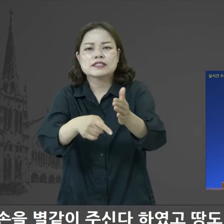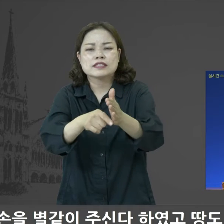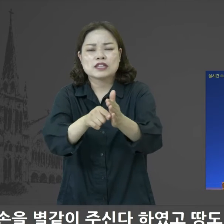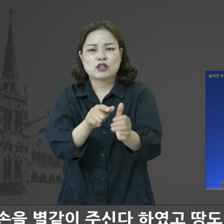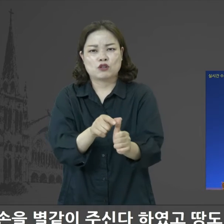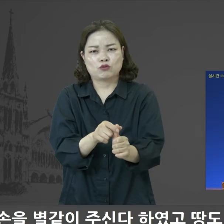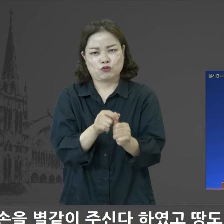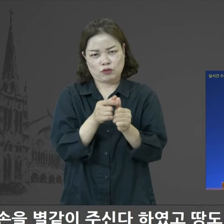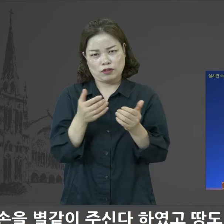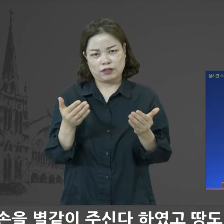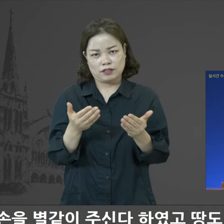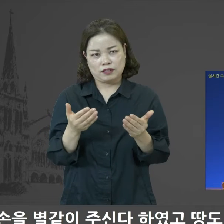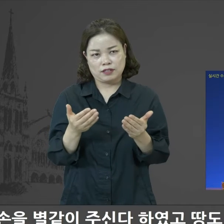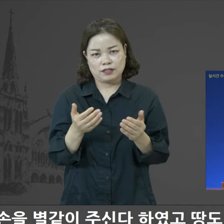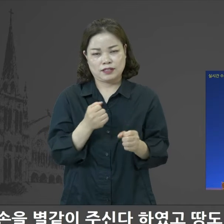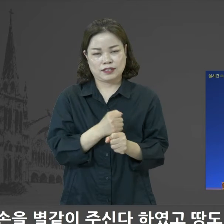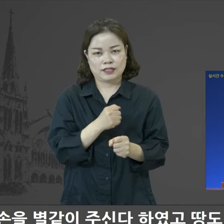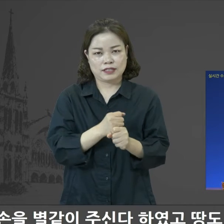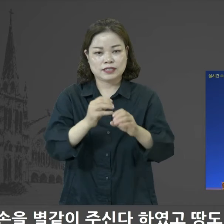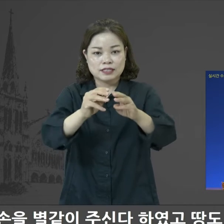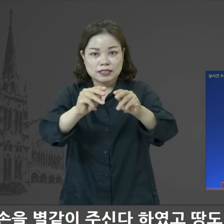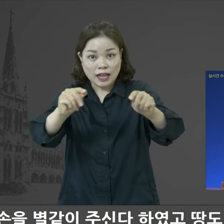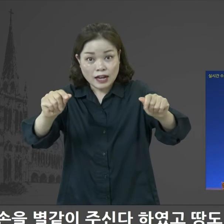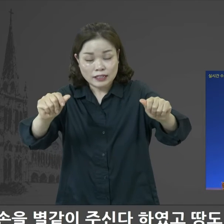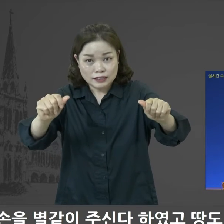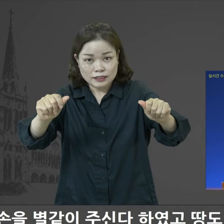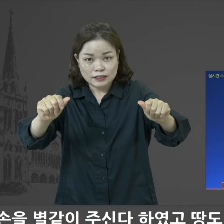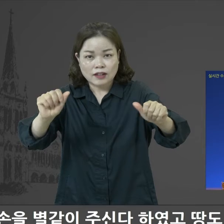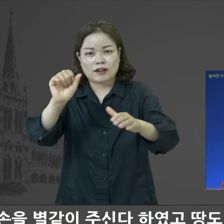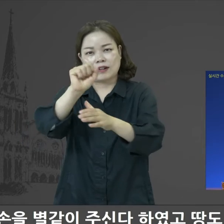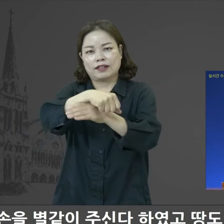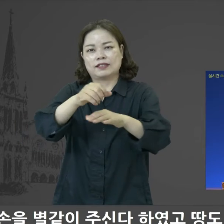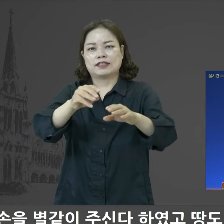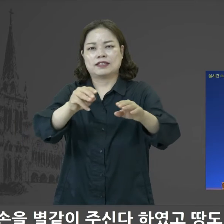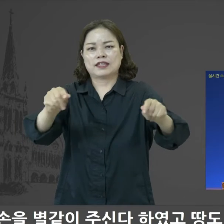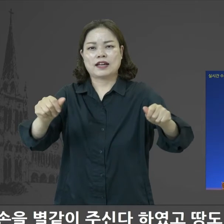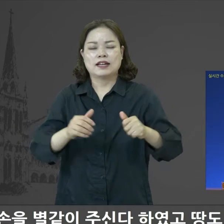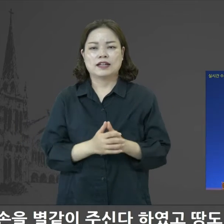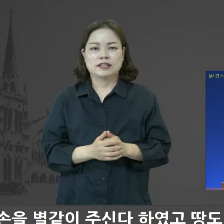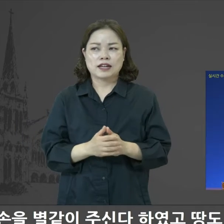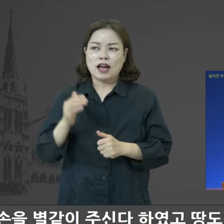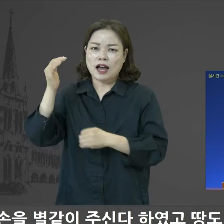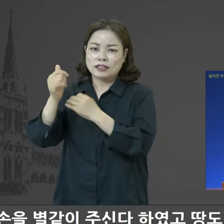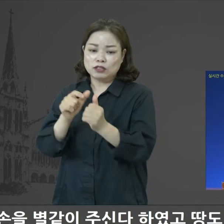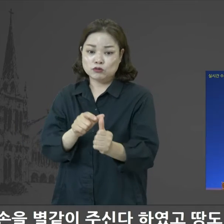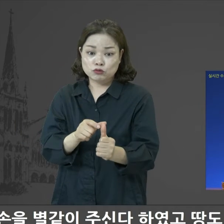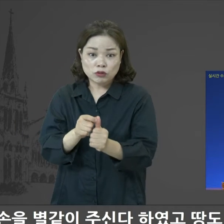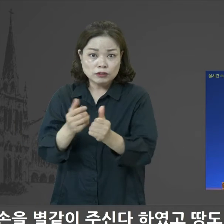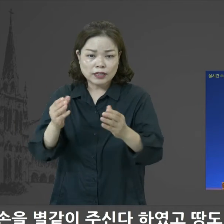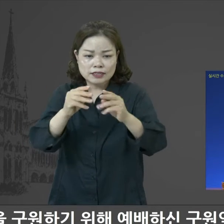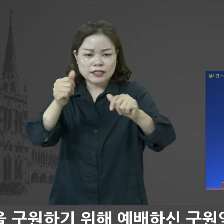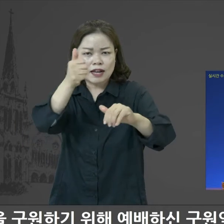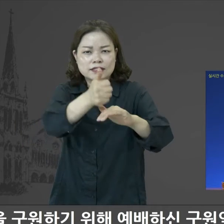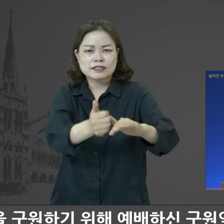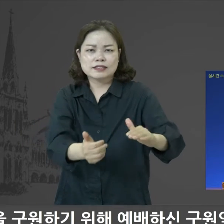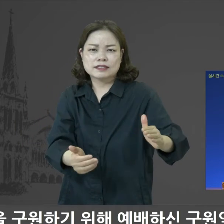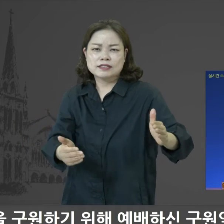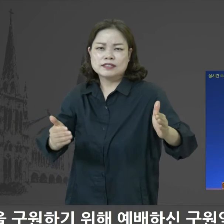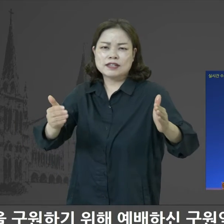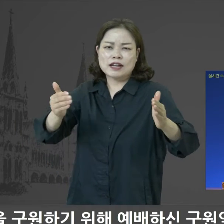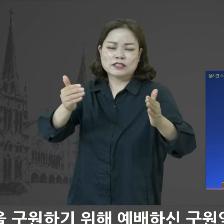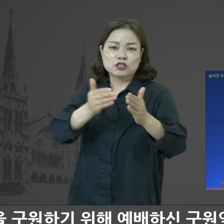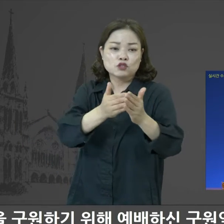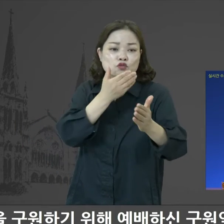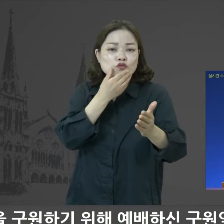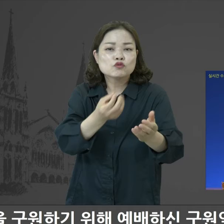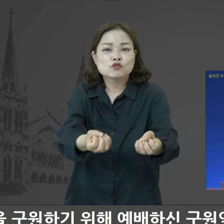구원 역사의 전초 기지 역할을 하는 것입니다. 가나안 땅은 하나님의 구원 역사가 땅끝까지 흘러가게 될